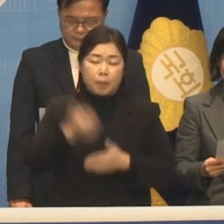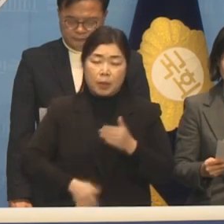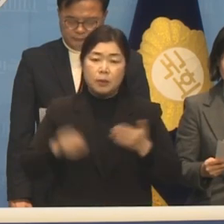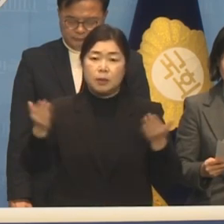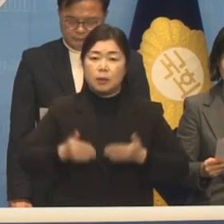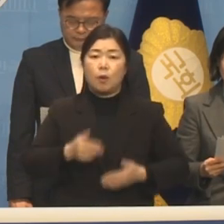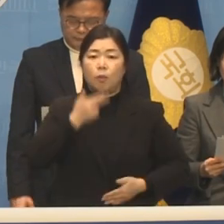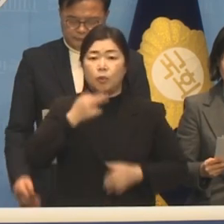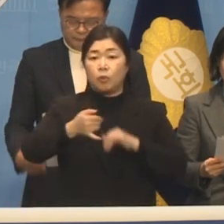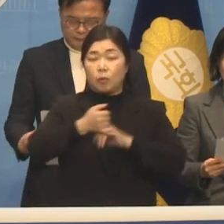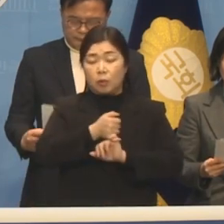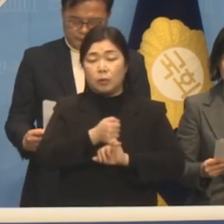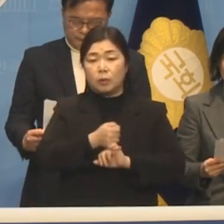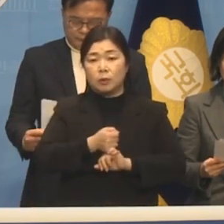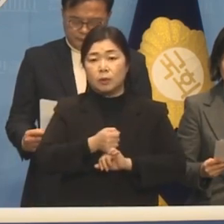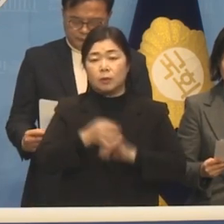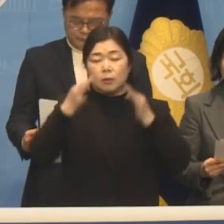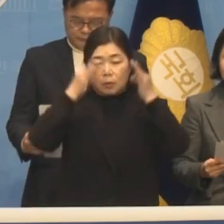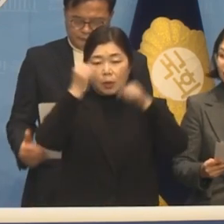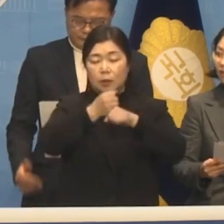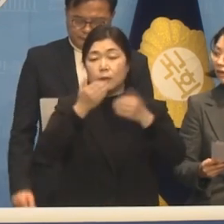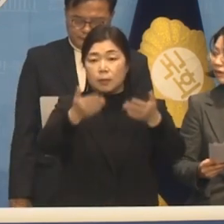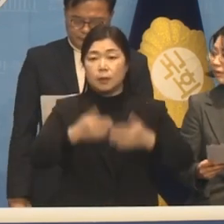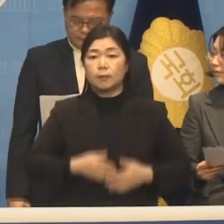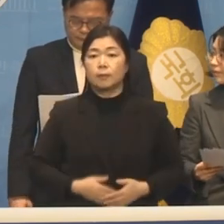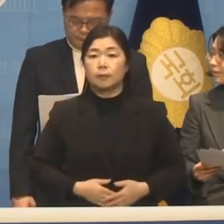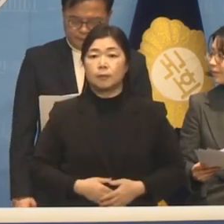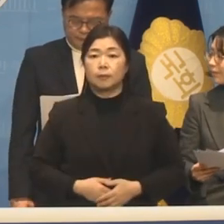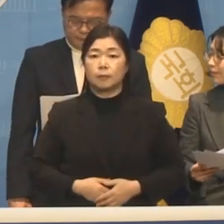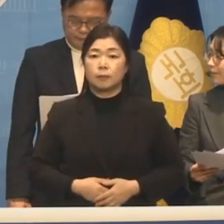일이 재발하지 않도록 힘쓸 것입니다.